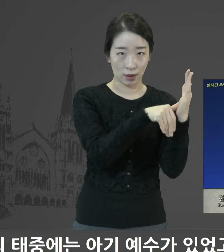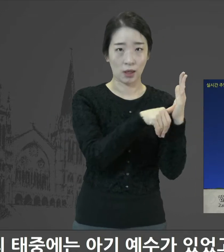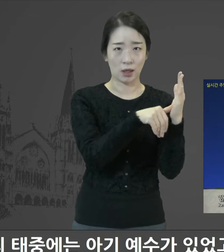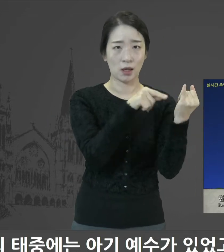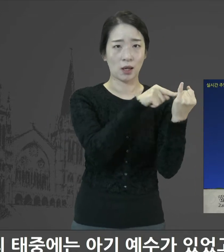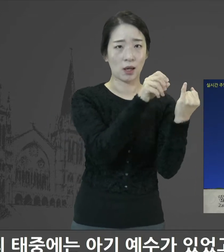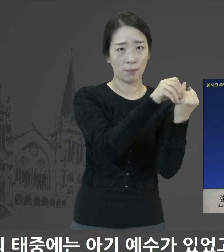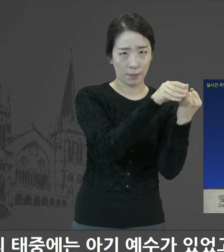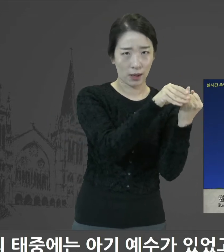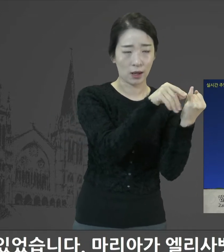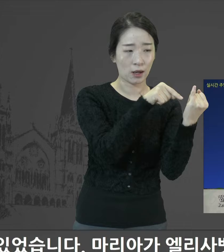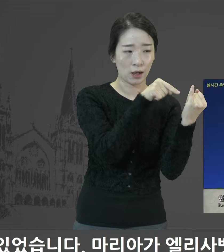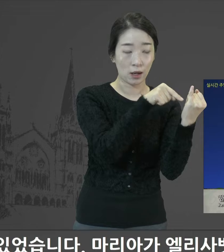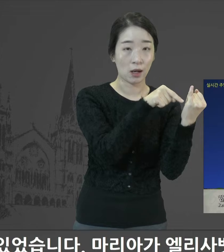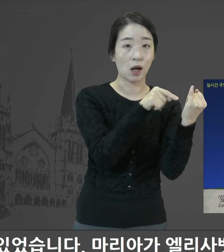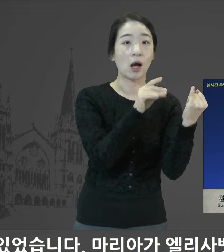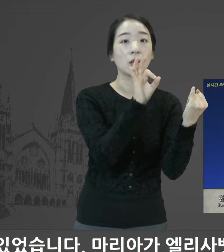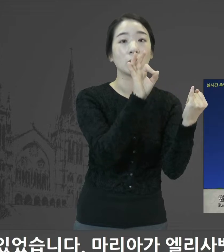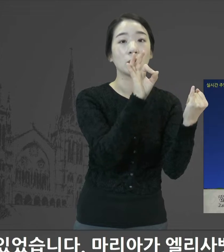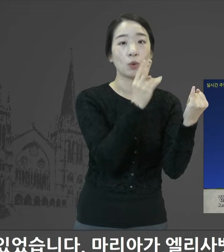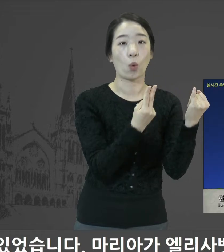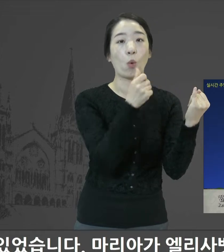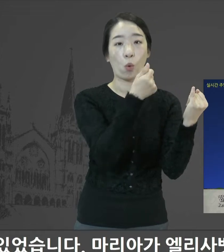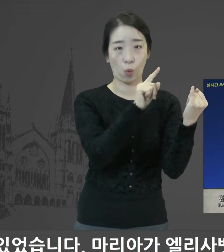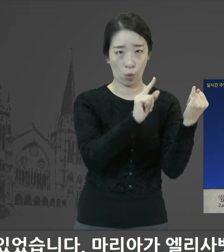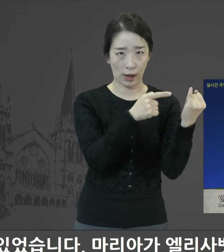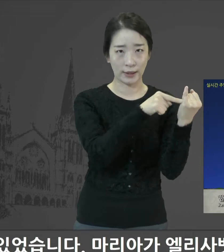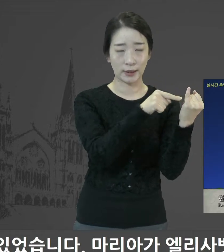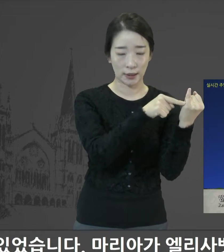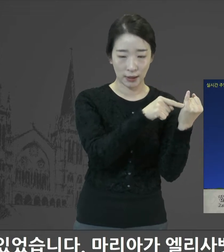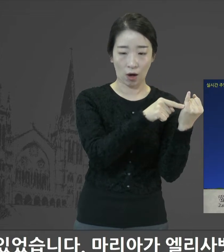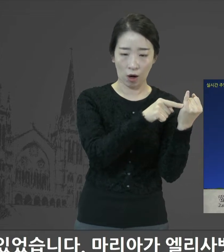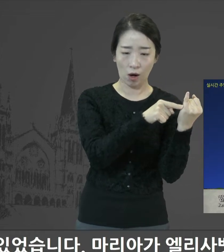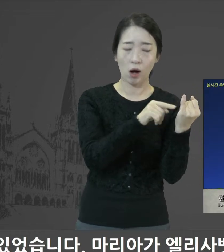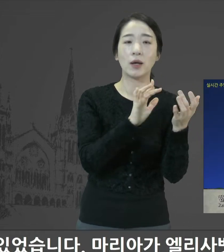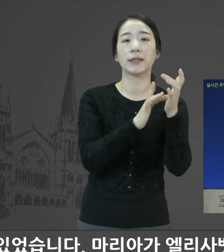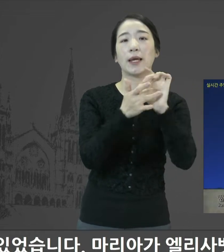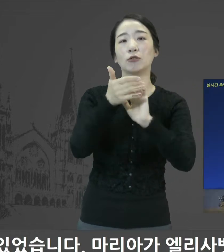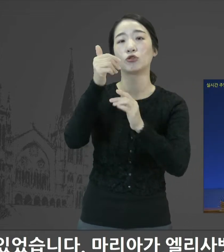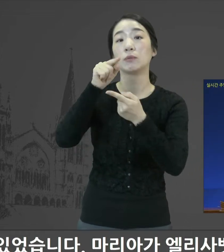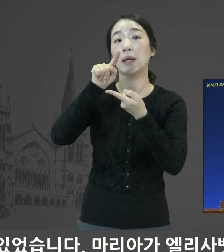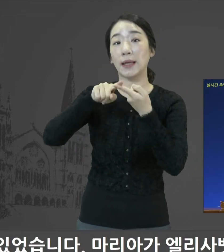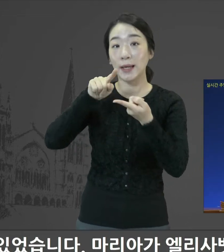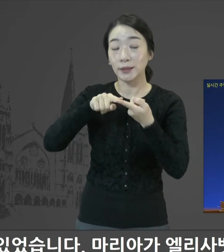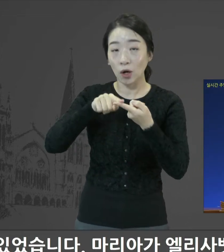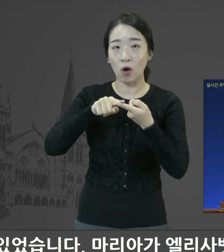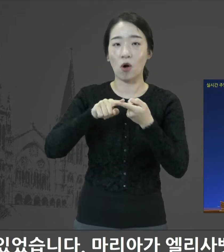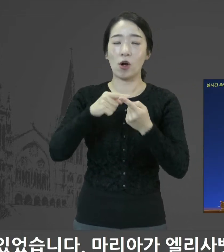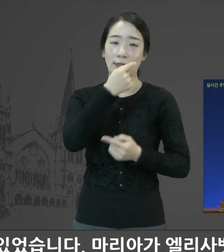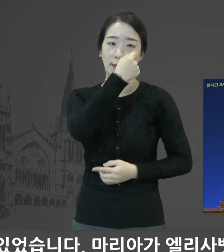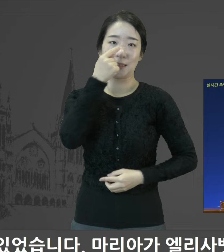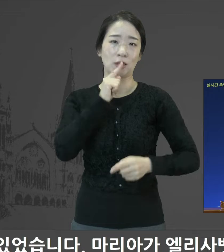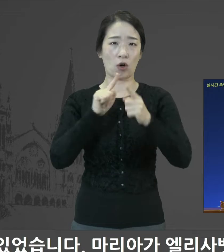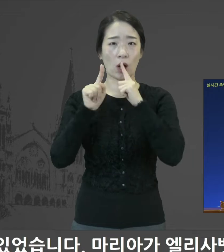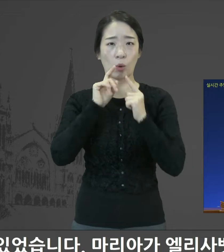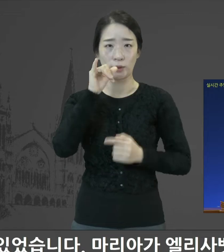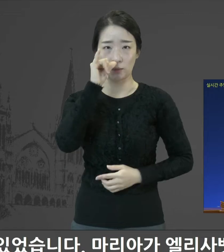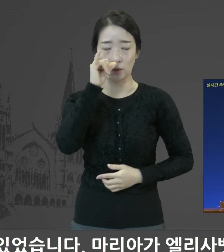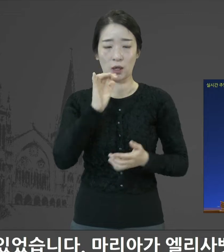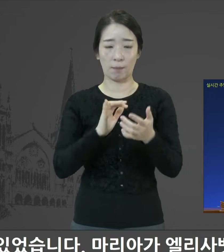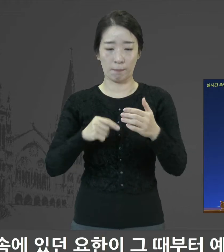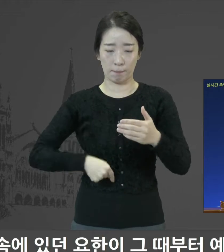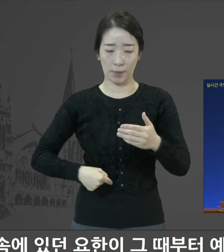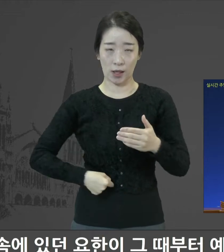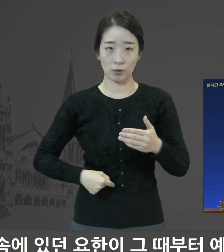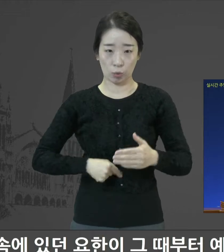속에 있던 요한이 그때부터 예수님을 증거하는 겁니다. 뱃속에서 요동을 칩니다.